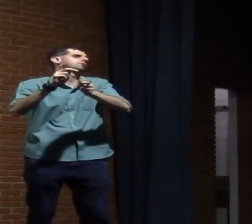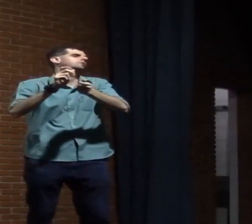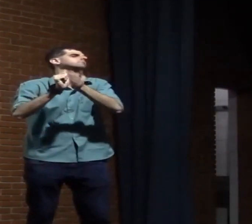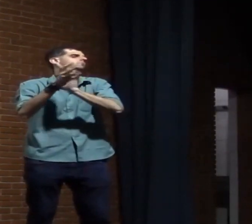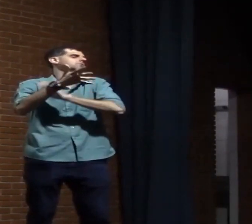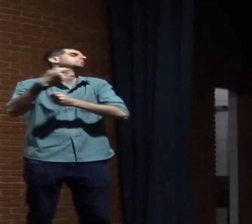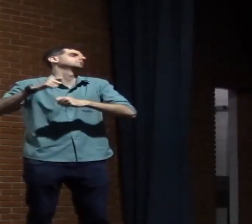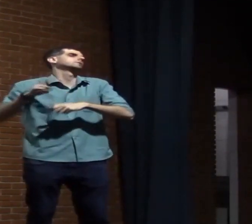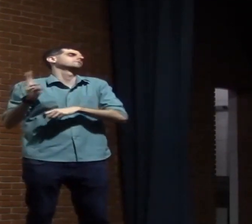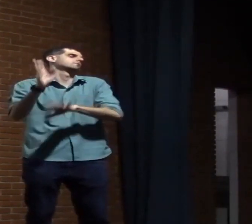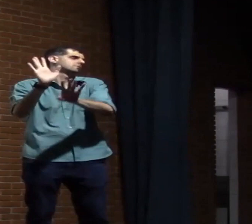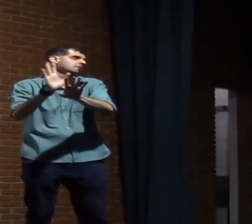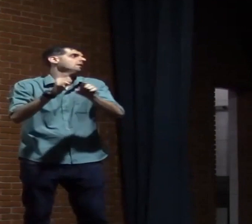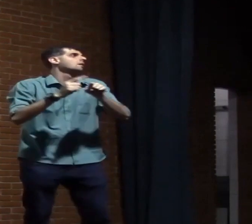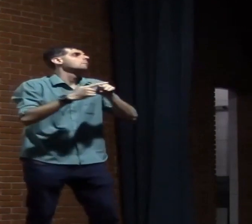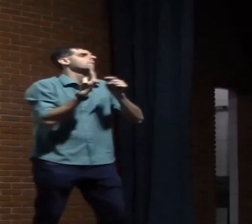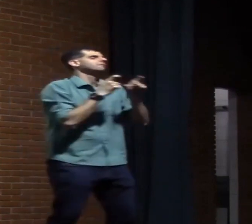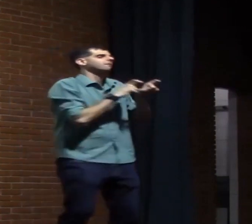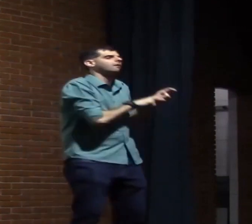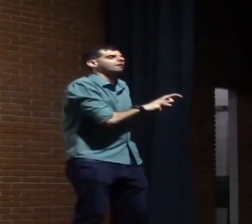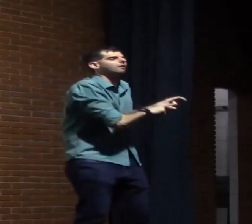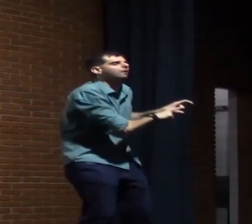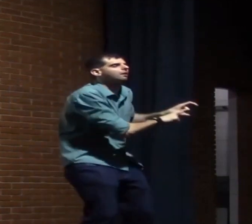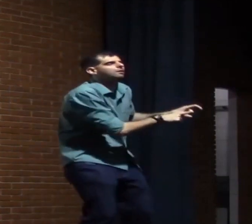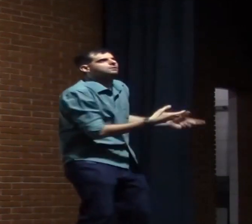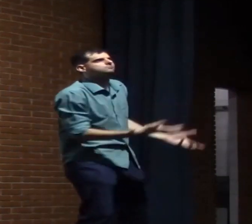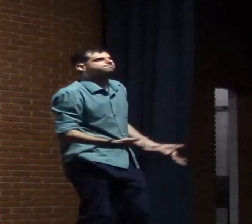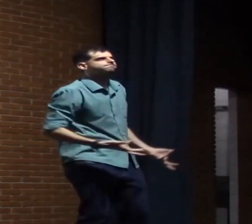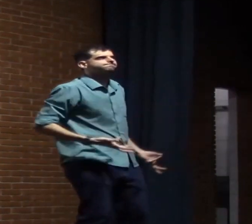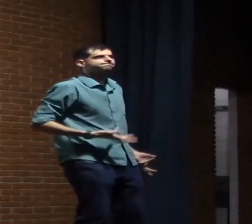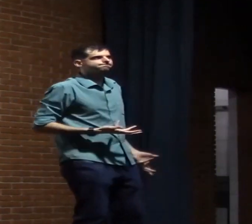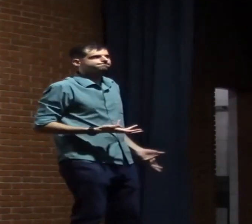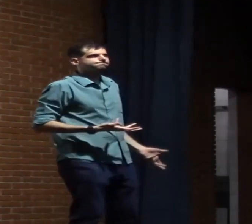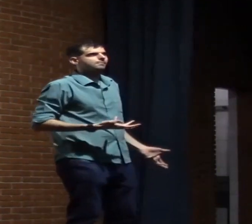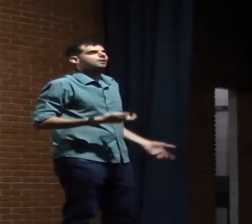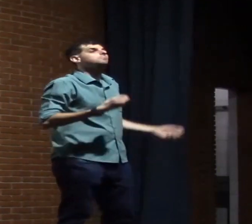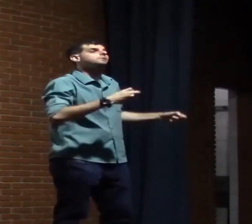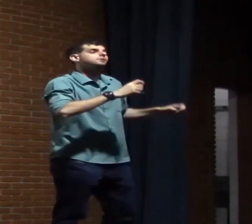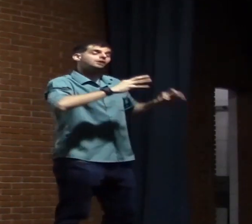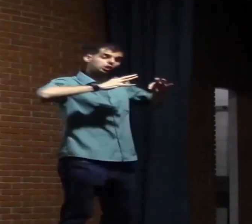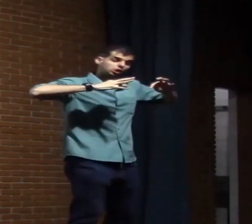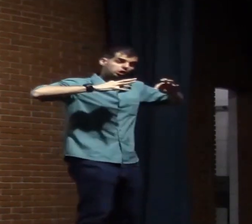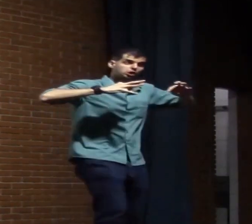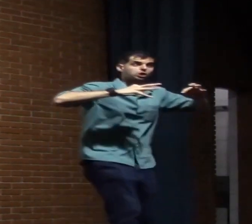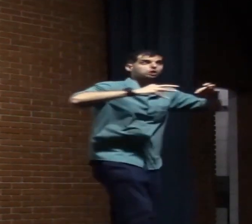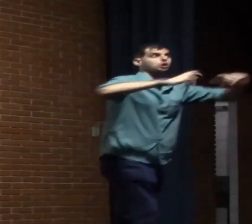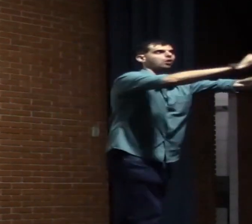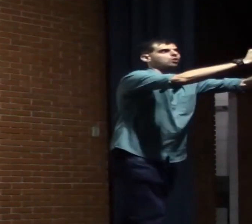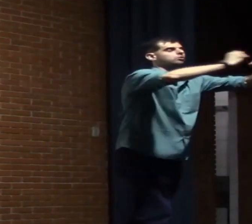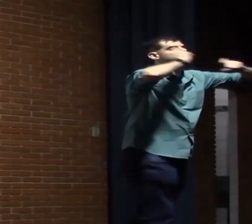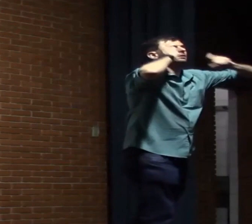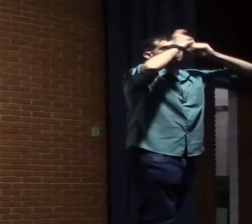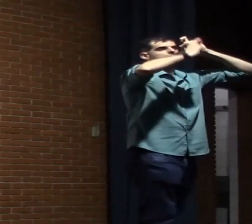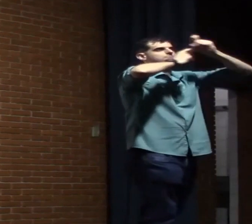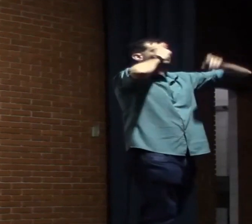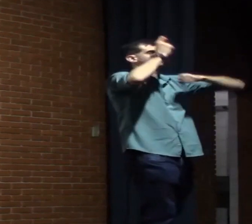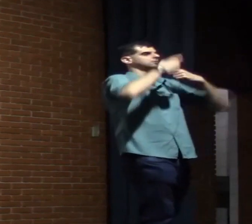a colocação do intérprete de Libras é realmente importante, a gente valoriza esse profissional, mas essa dependência também não é